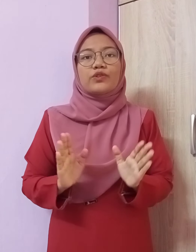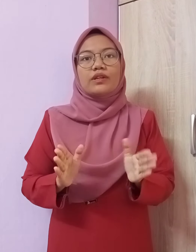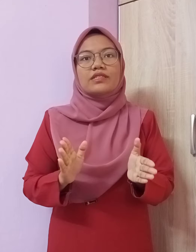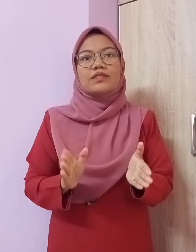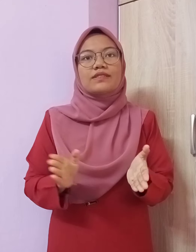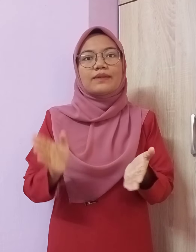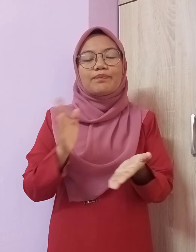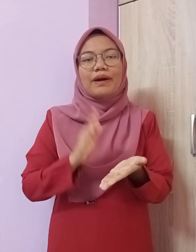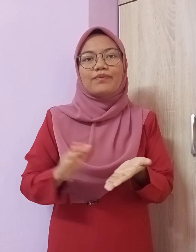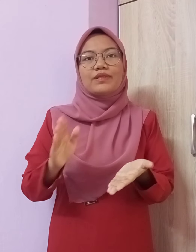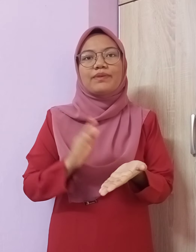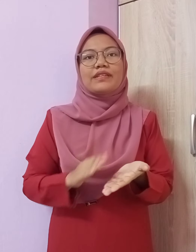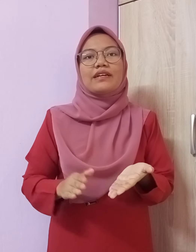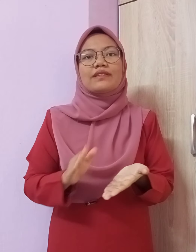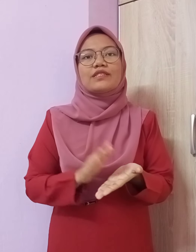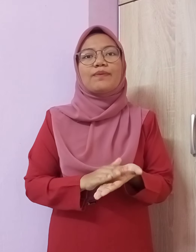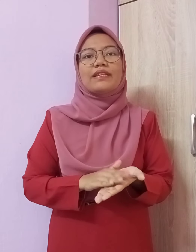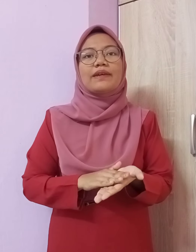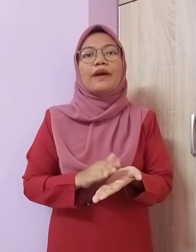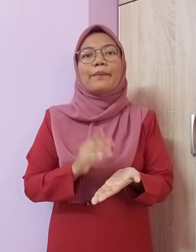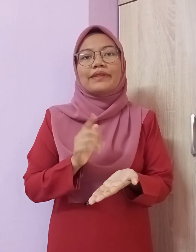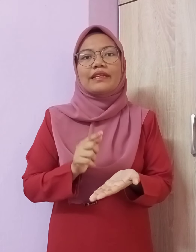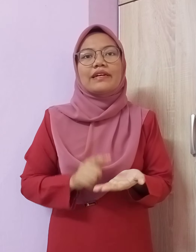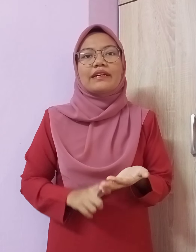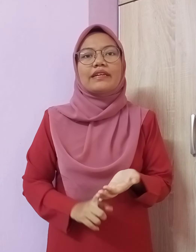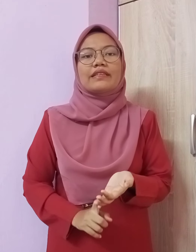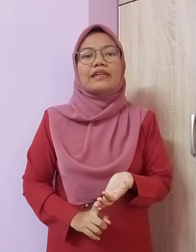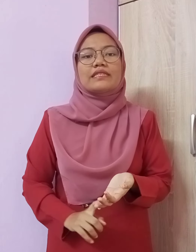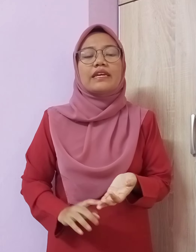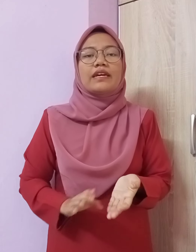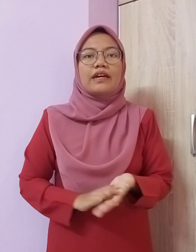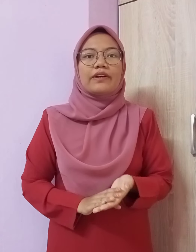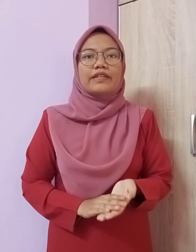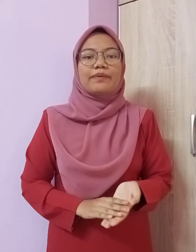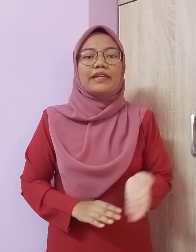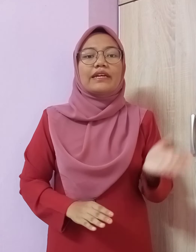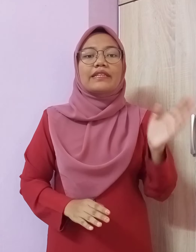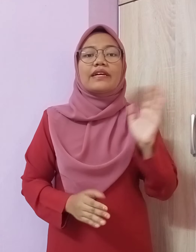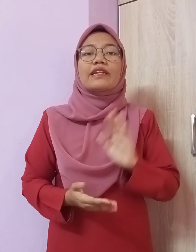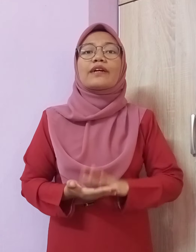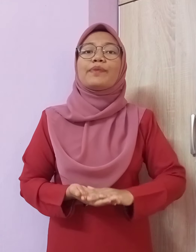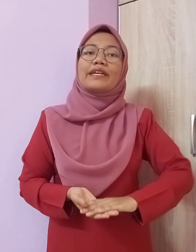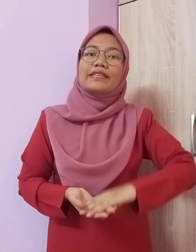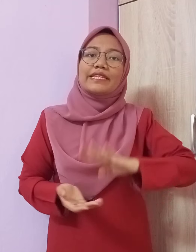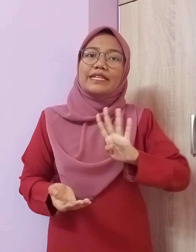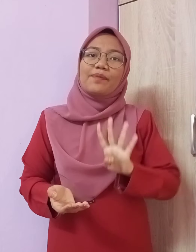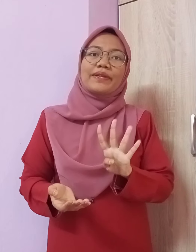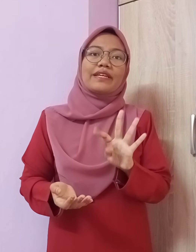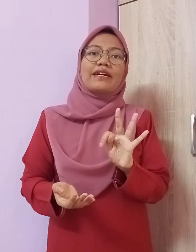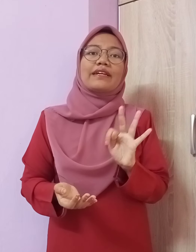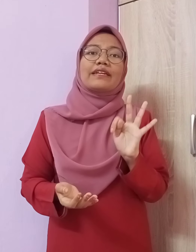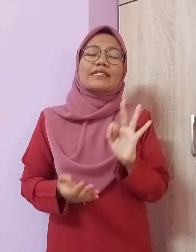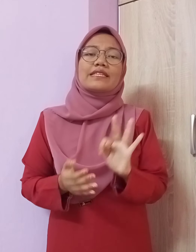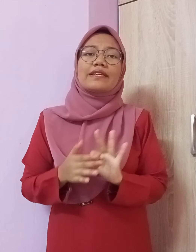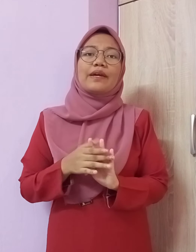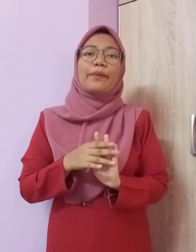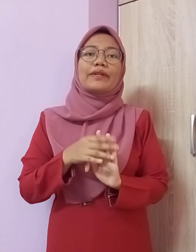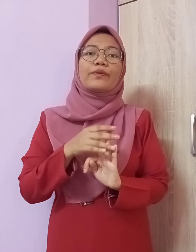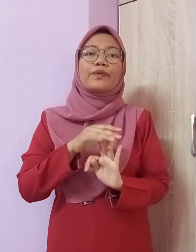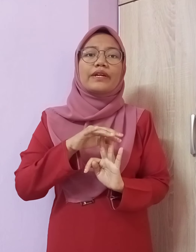Itulah sebab sebenar di sebalik pantang larang yang terhasil. Okey, baiklah, itu adalah kebenaran tiga pantang larang yang saya dapat